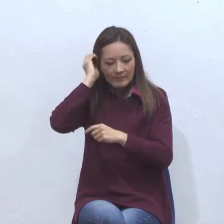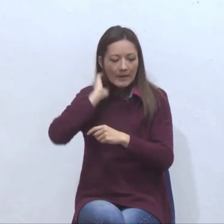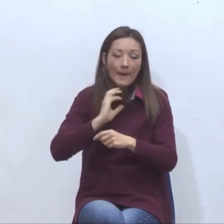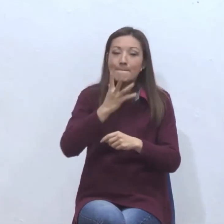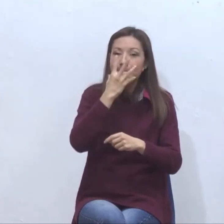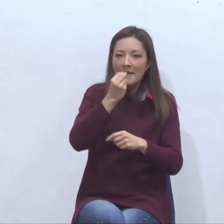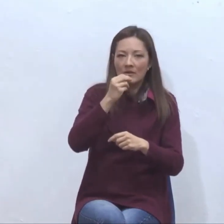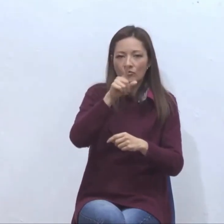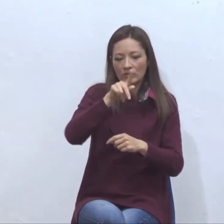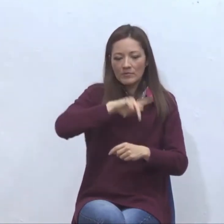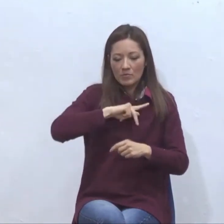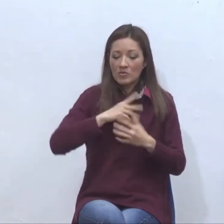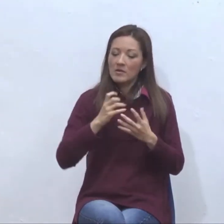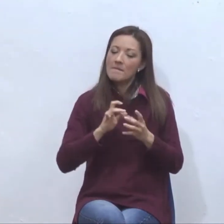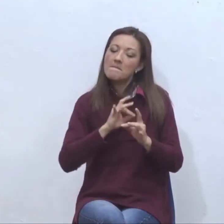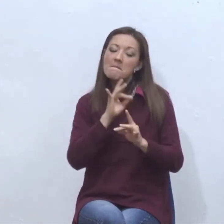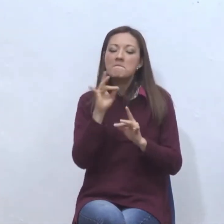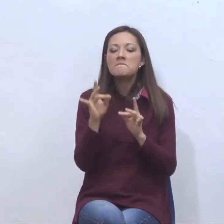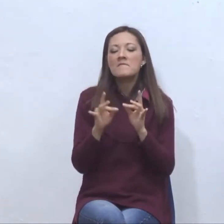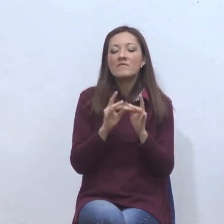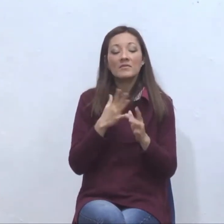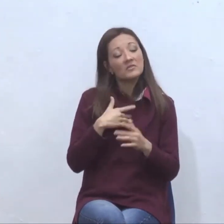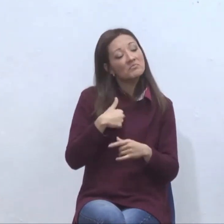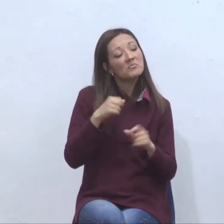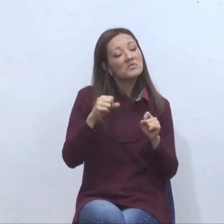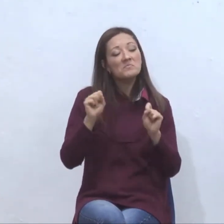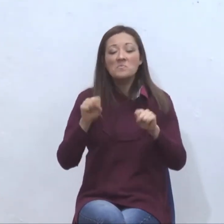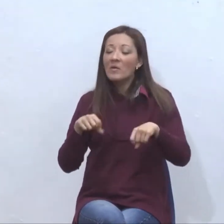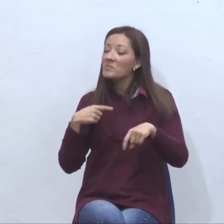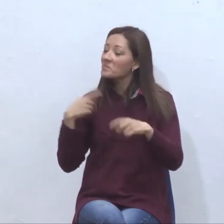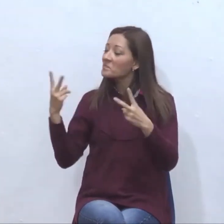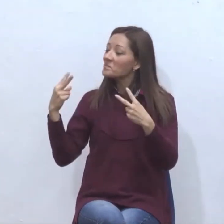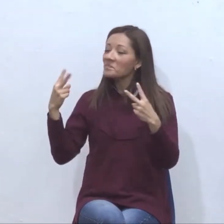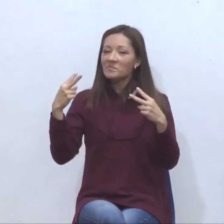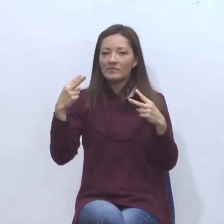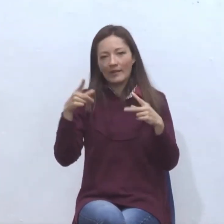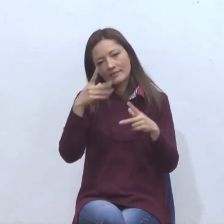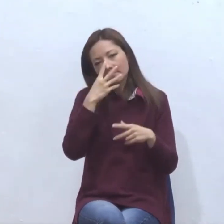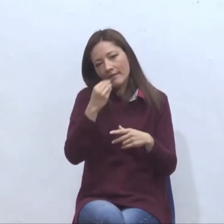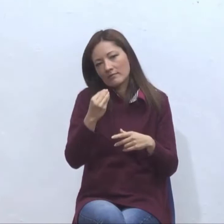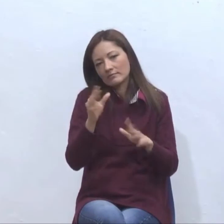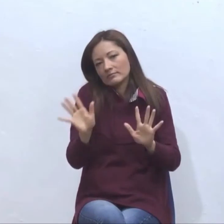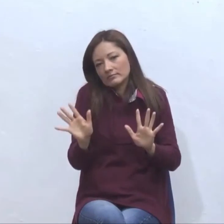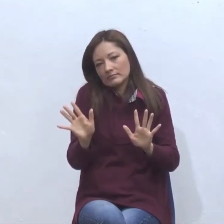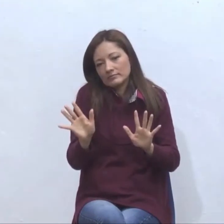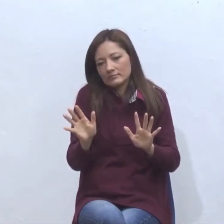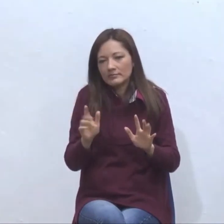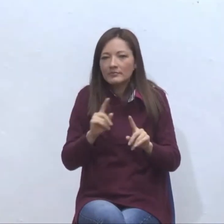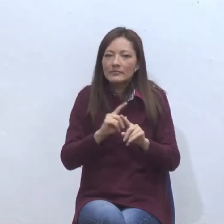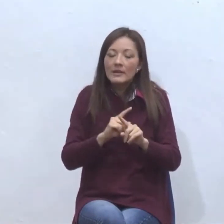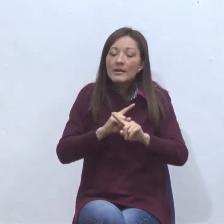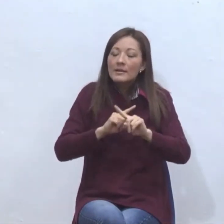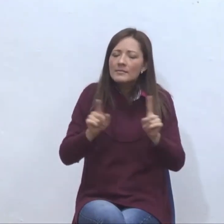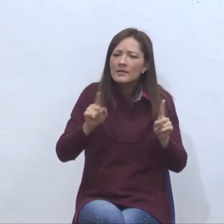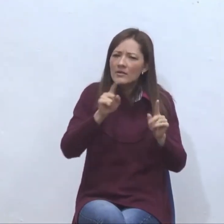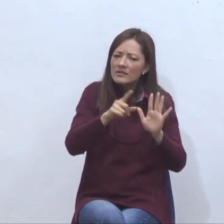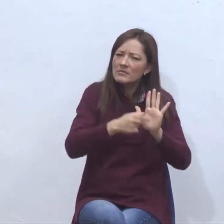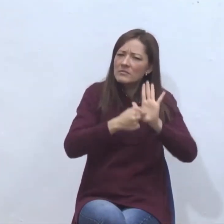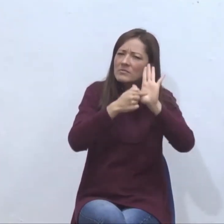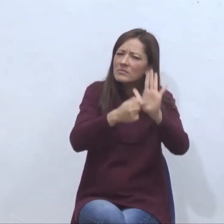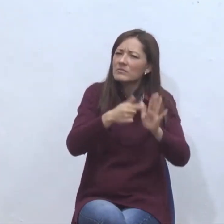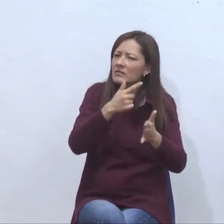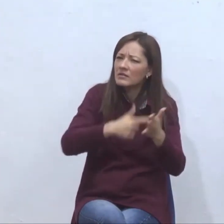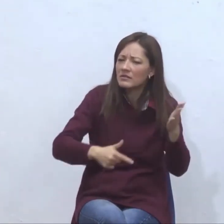quiere ser perfecto para poder decir, yo sí puedo. Es demasiado malo. Pero lo que esto está mostrando es